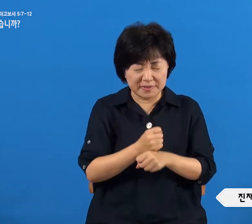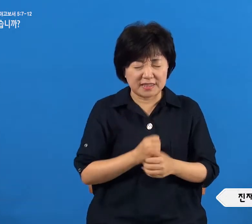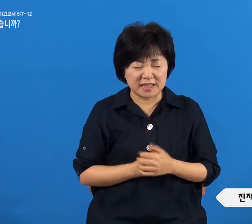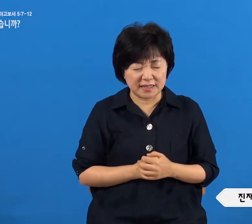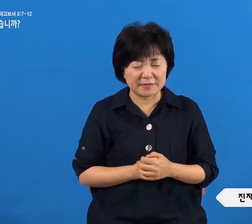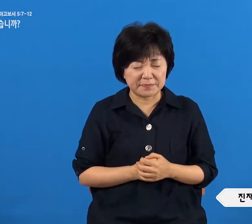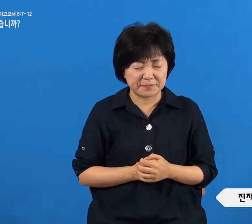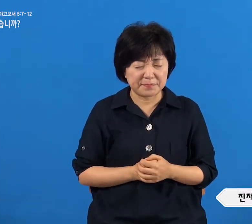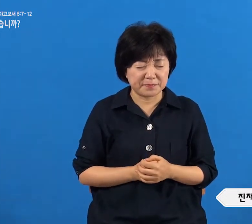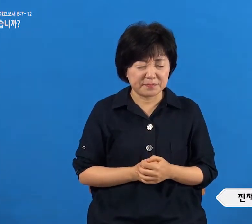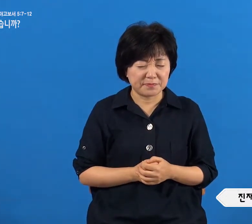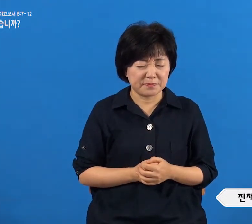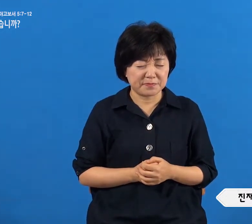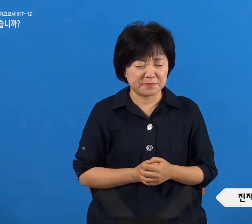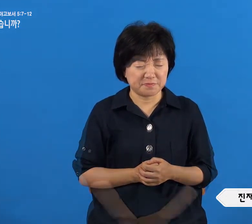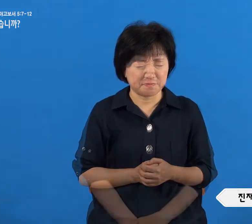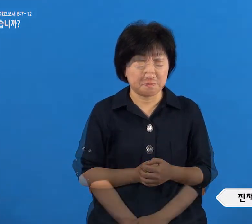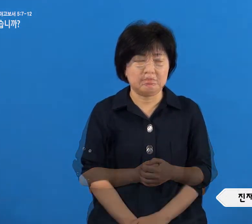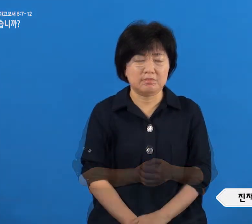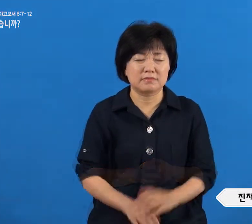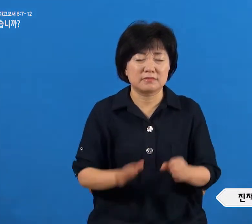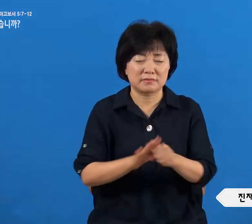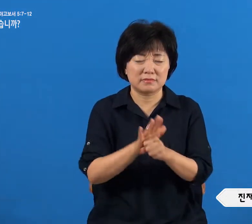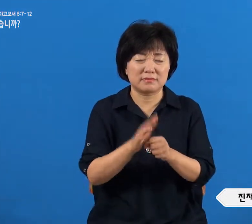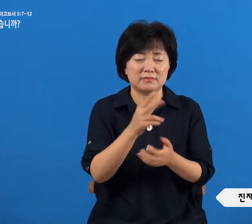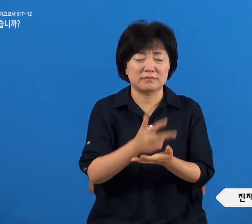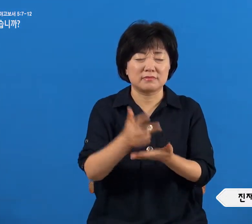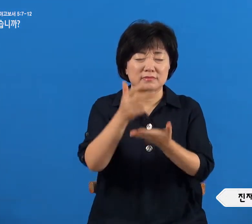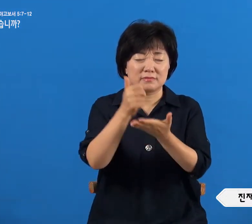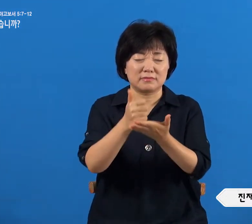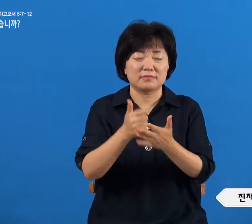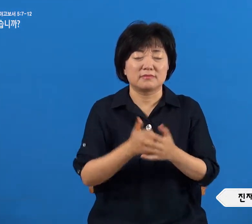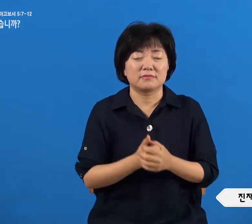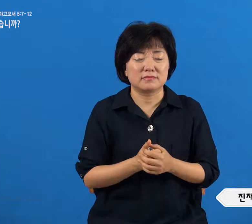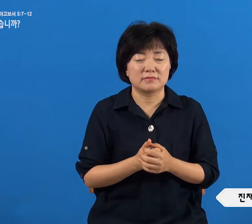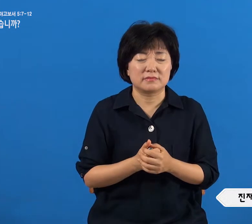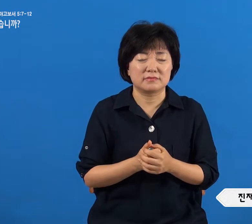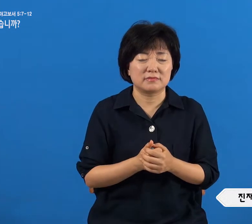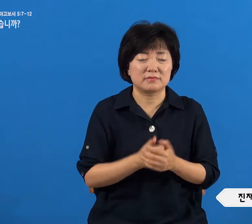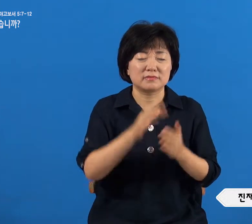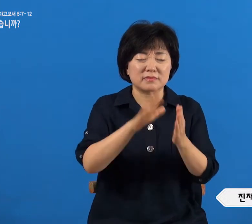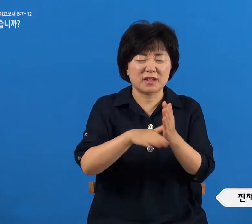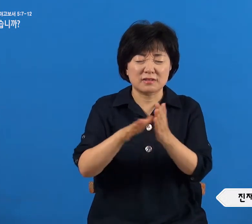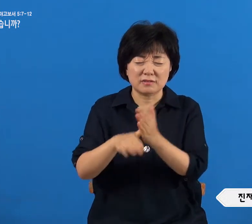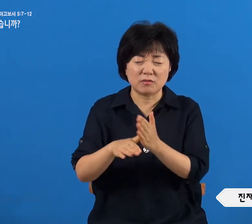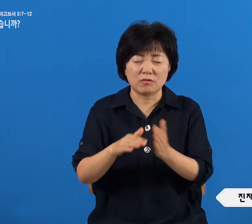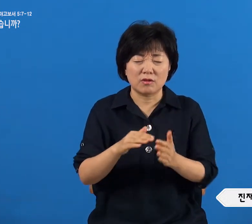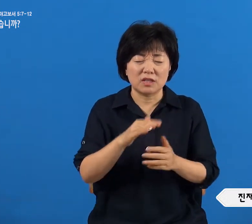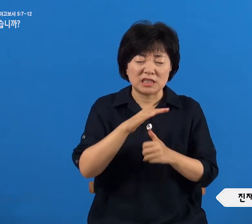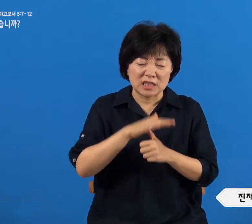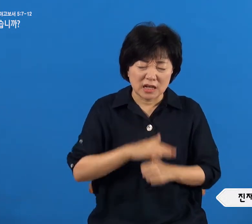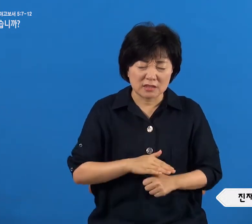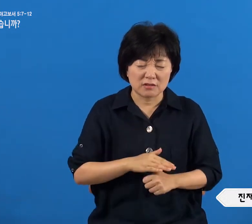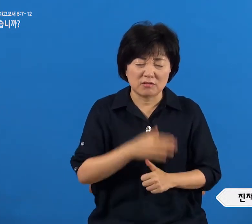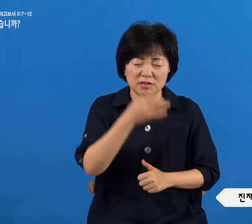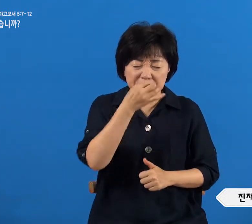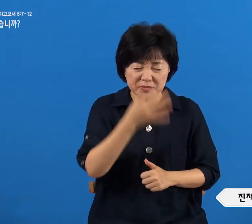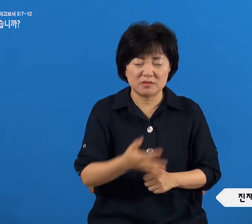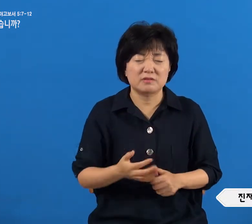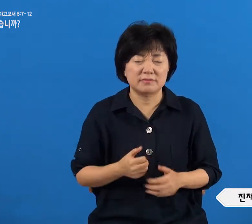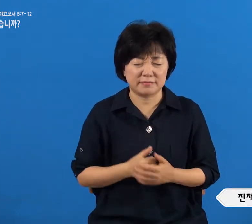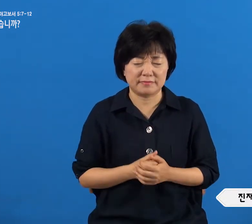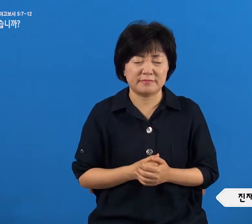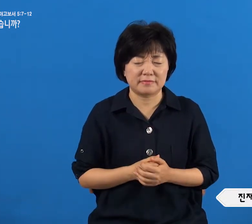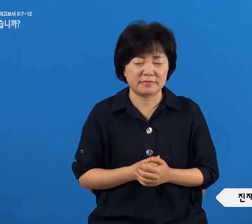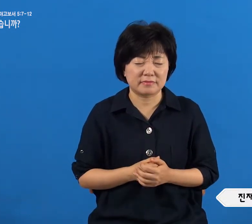나아갑니다. 주님, 사랑의 주님, 때로는 인내하는 것이 얼마나 힘이 드는지